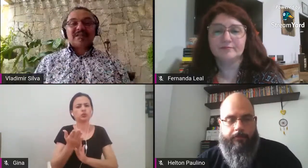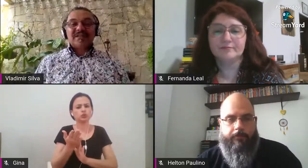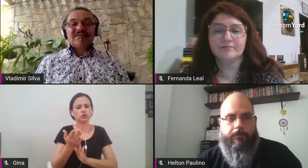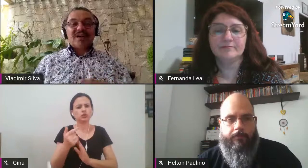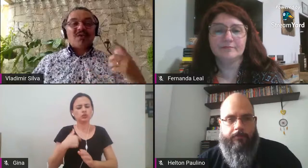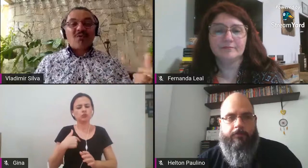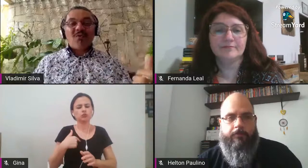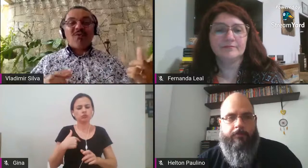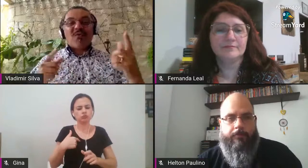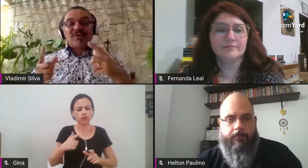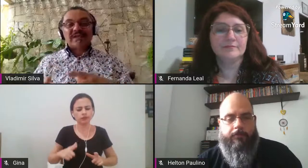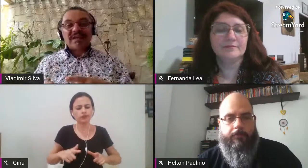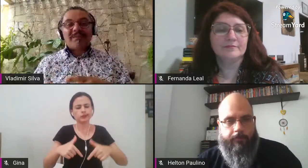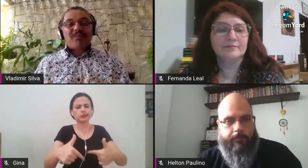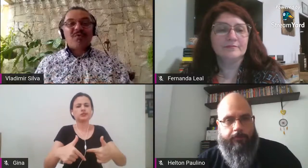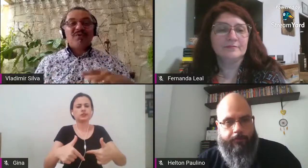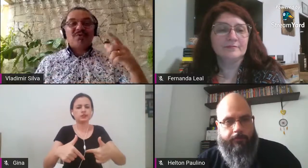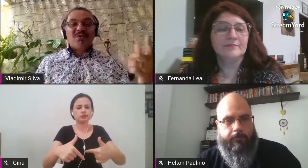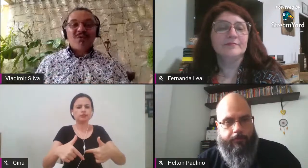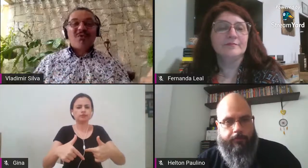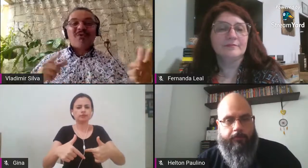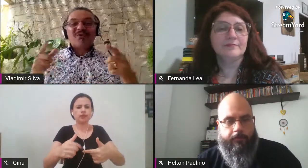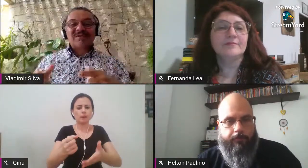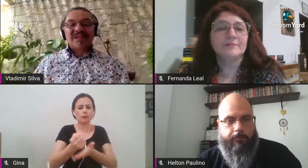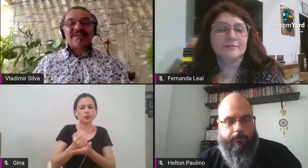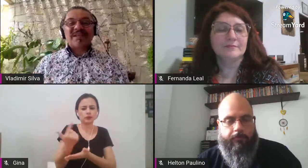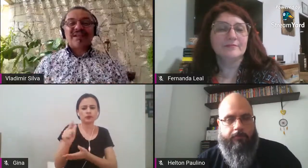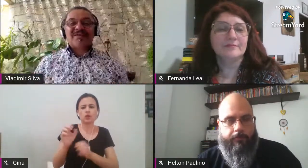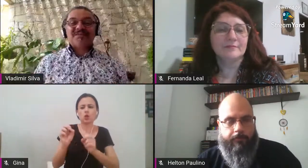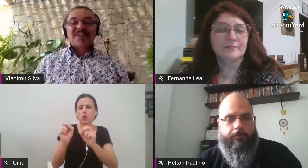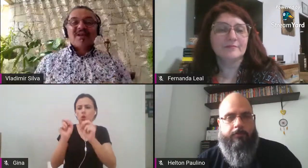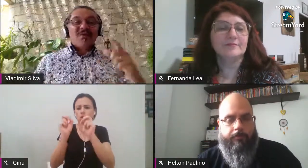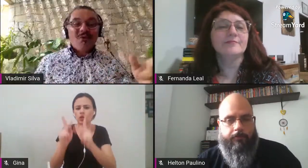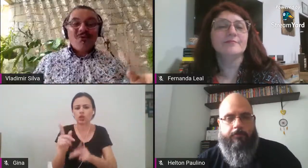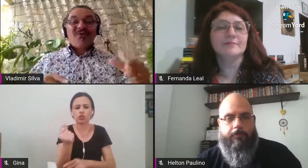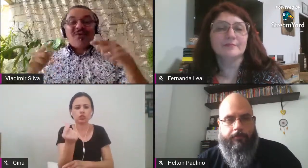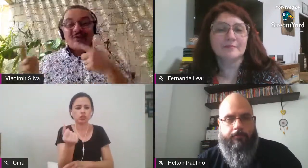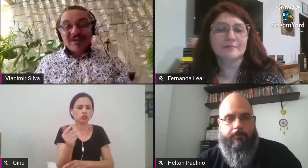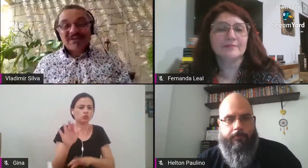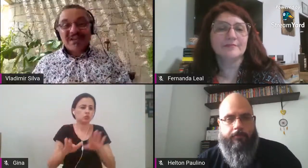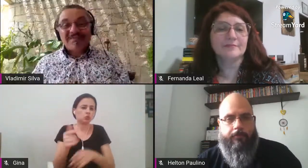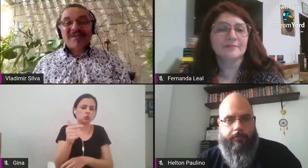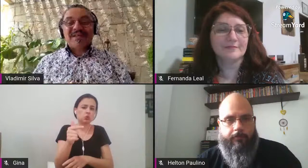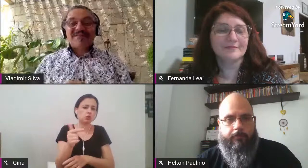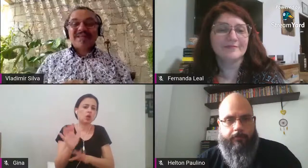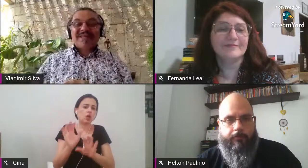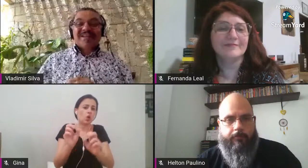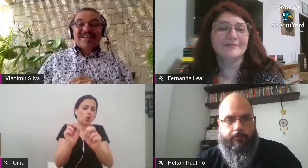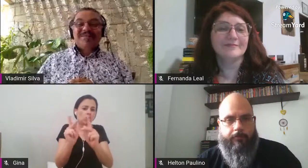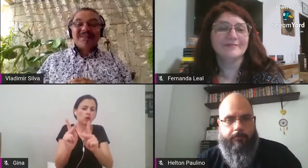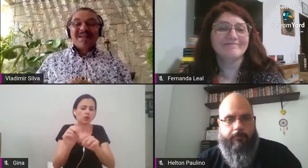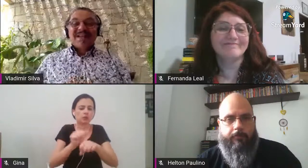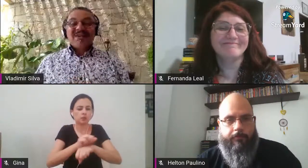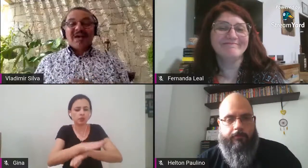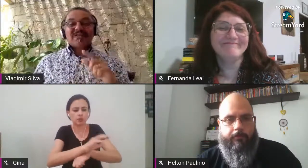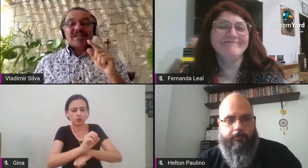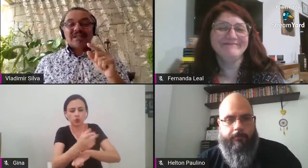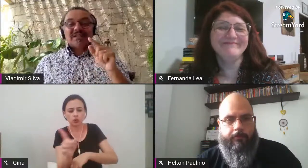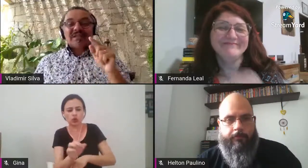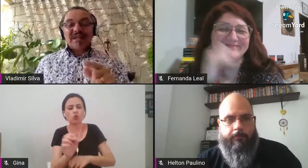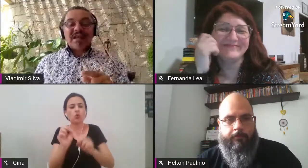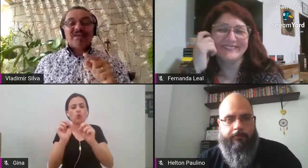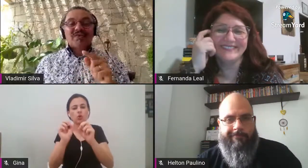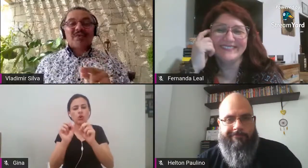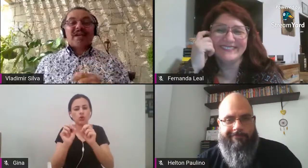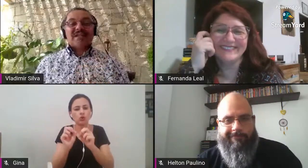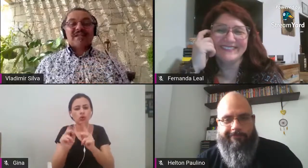na ativa, com ou sem apoio, com ou sem dinheiro, com e sem pandemia, eu acho que a